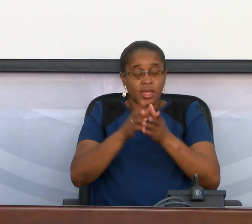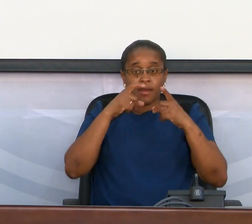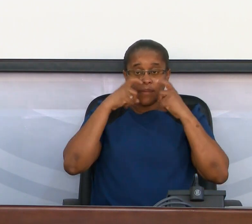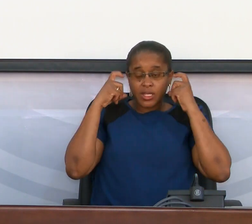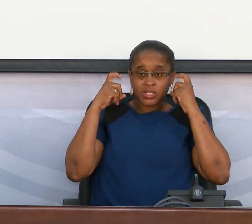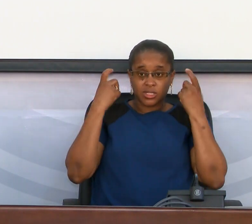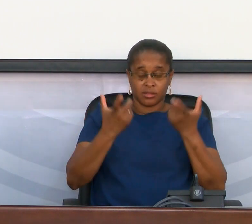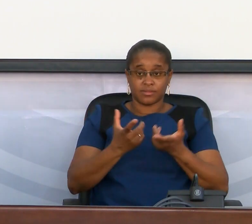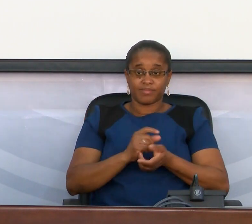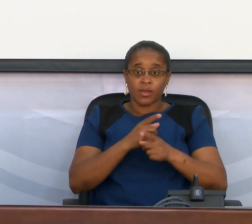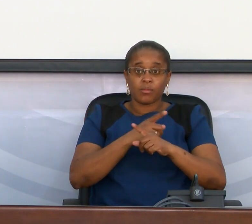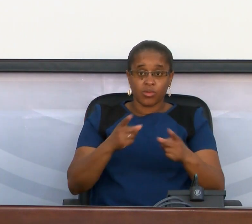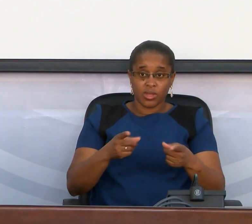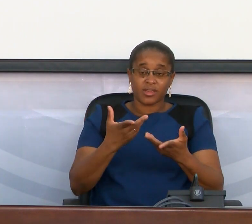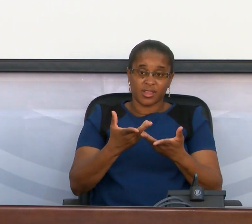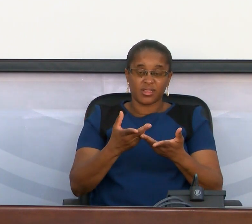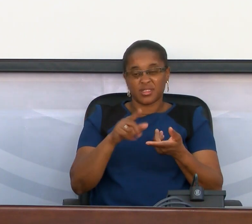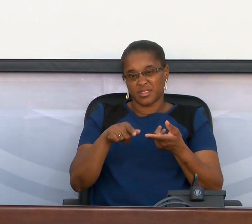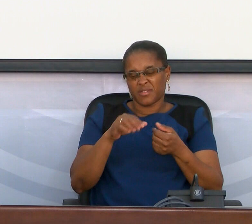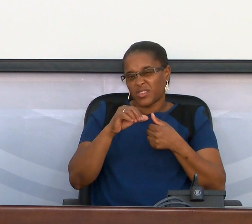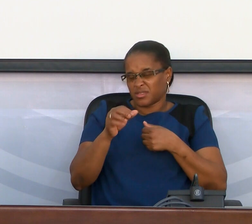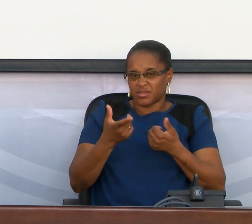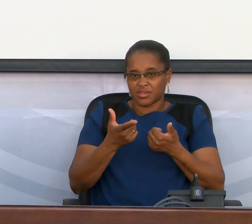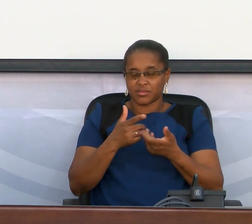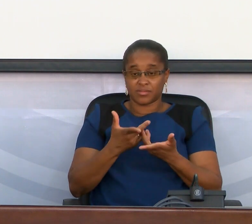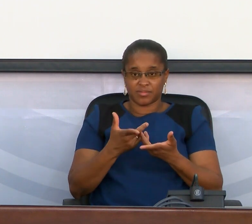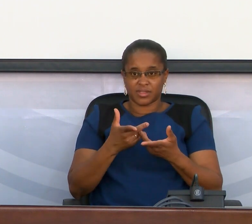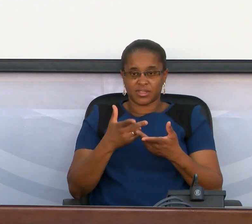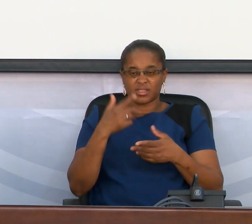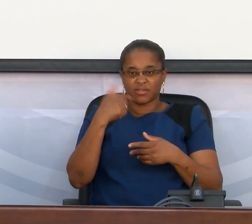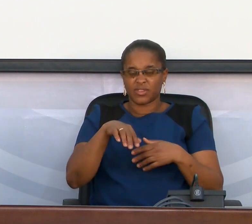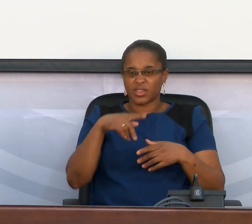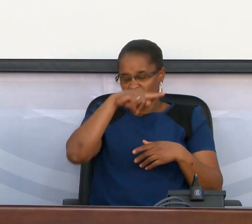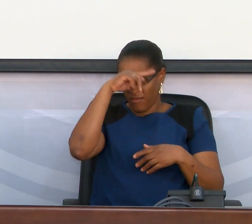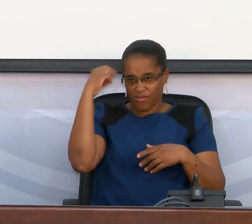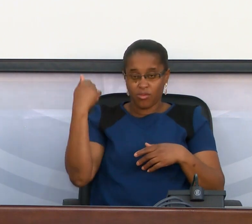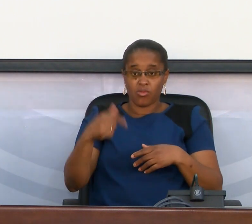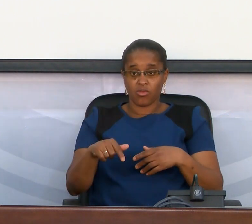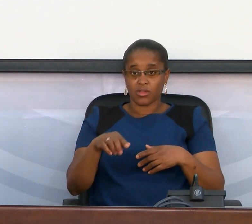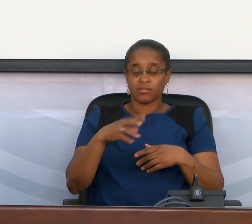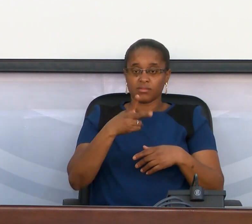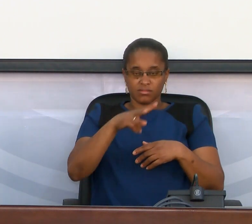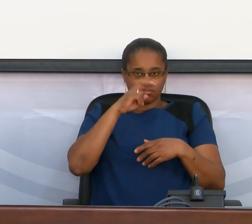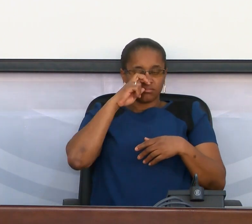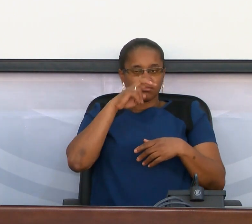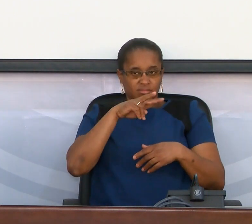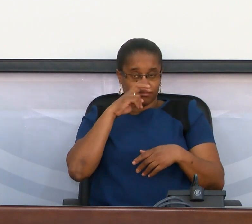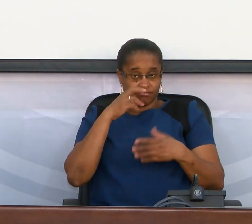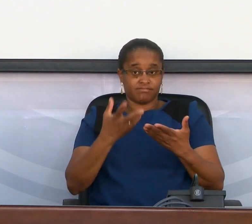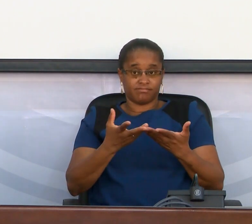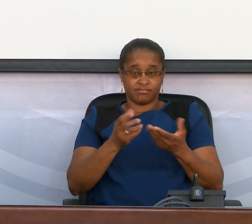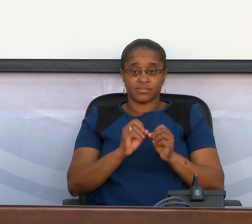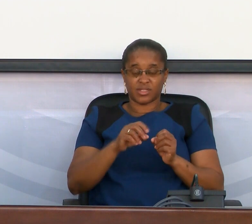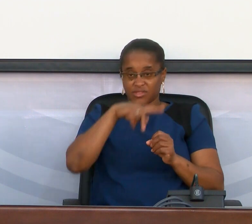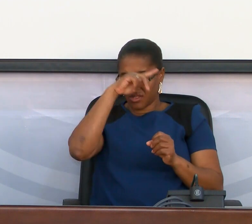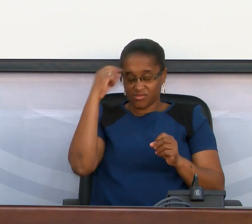máscara, porque ela é incómoda, realmente dificulta a respiração, como nós